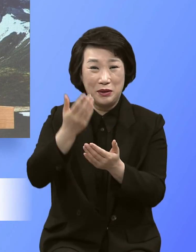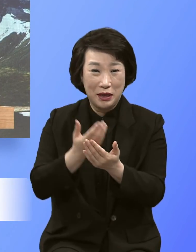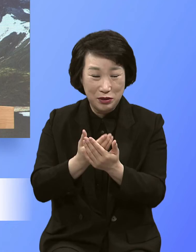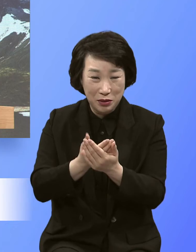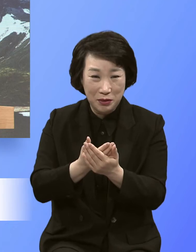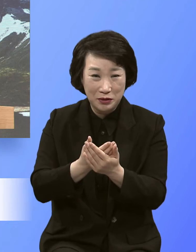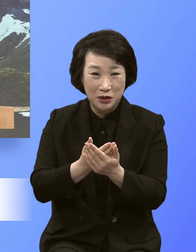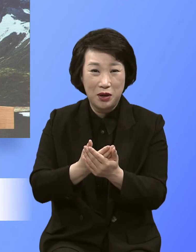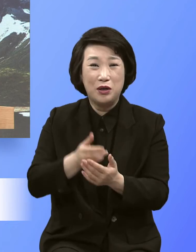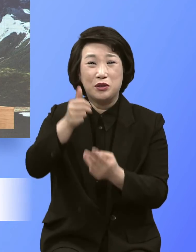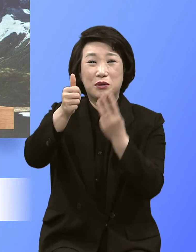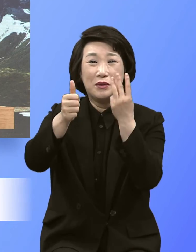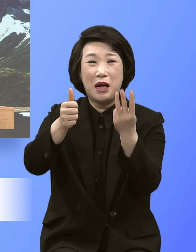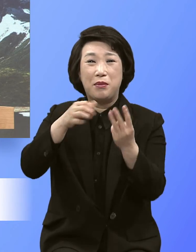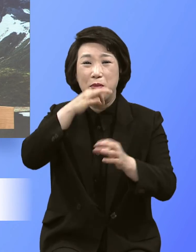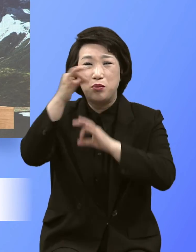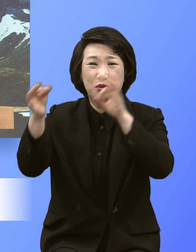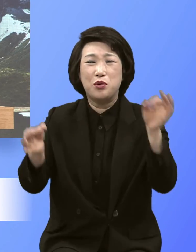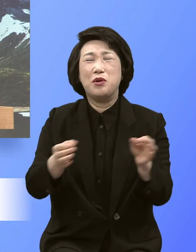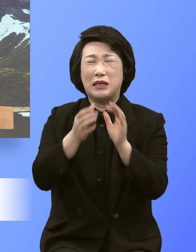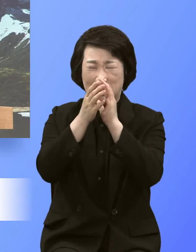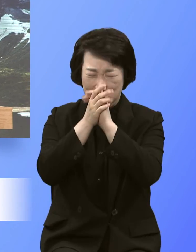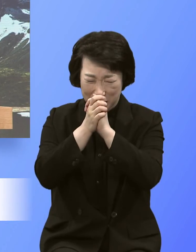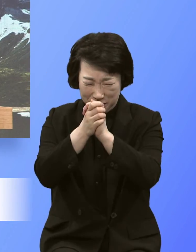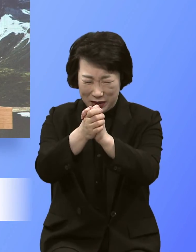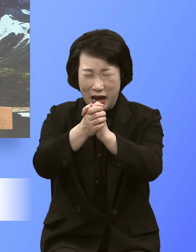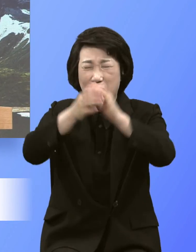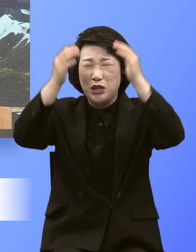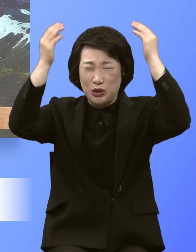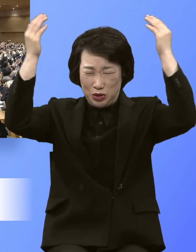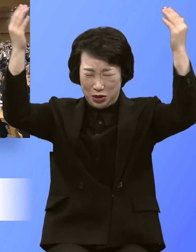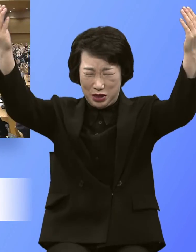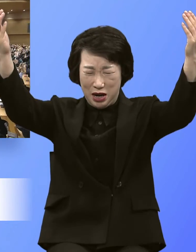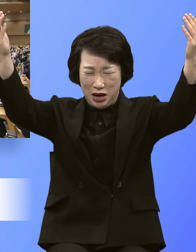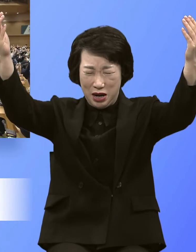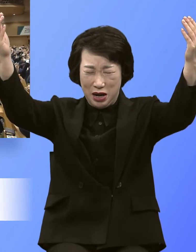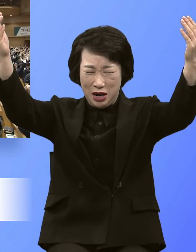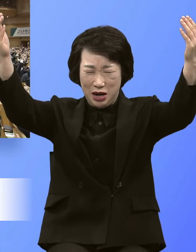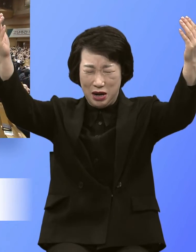바랍니다. 주여 삼창하고 기도하시겠습니다.